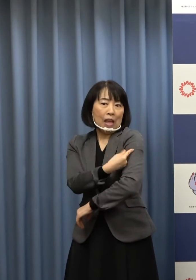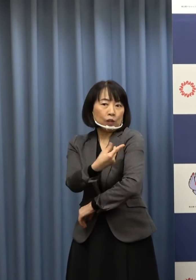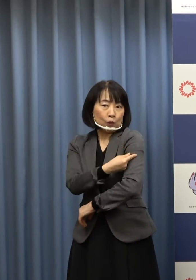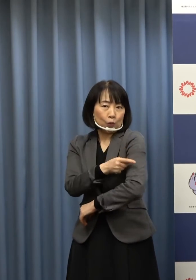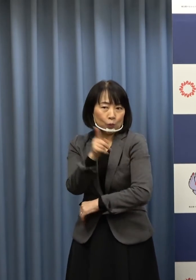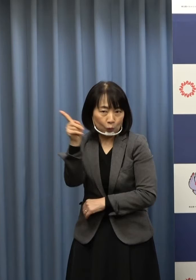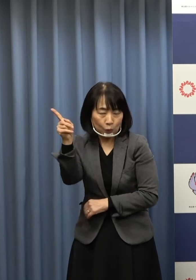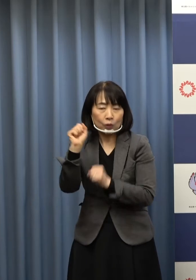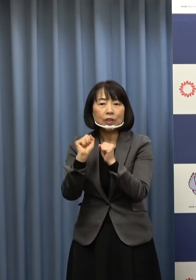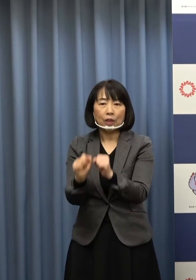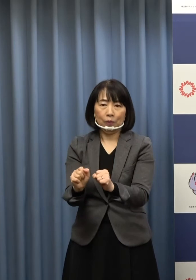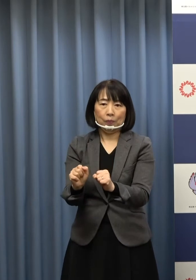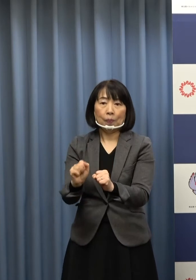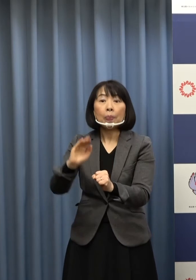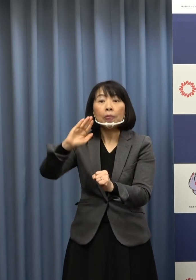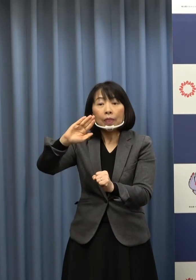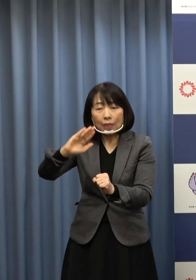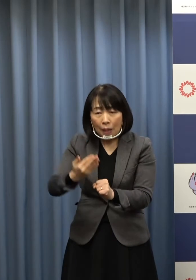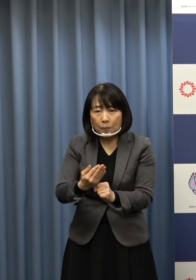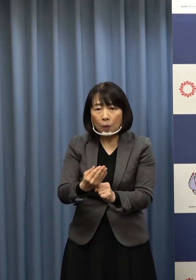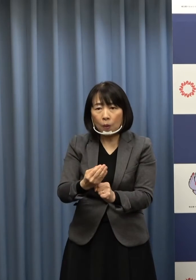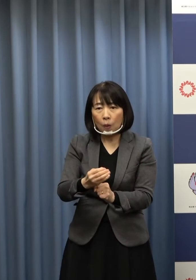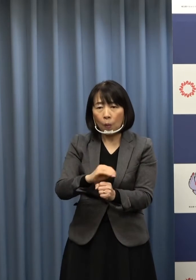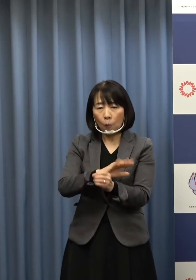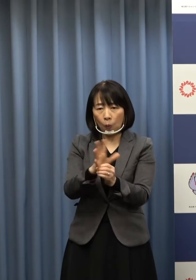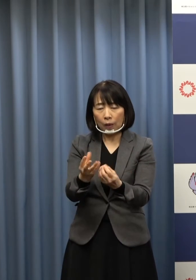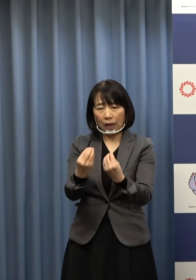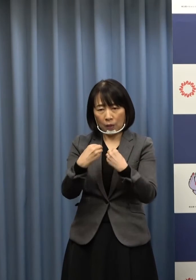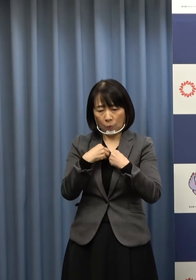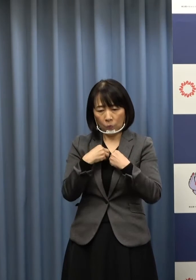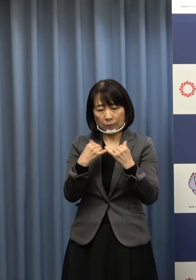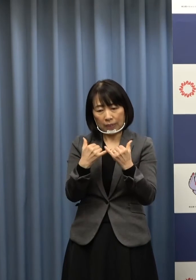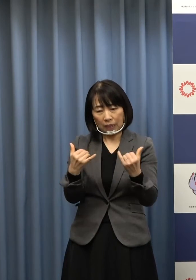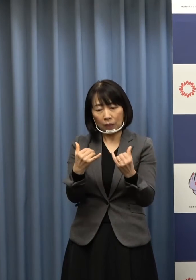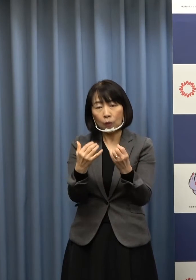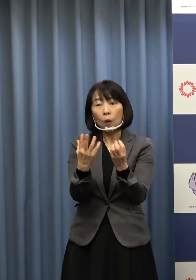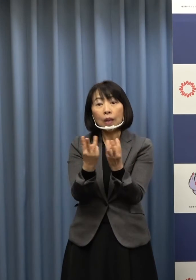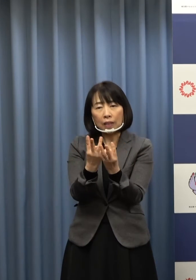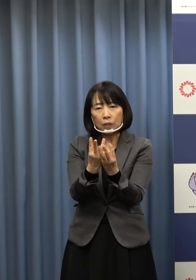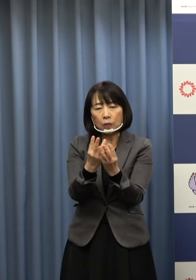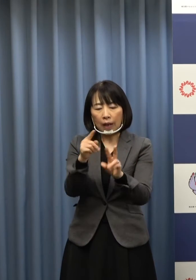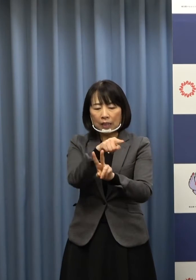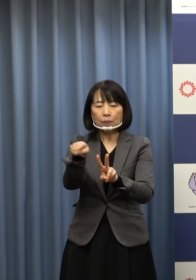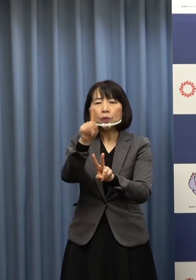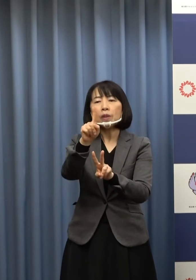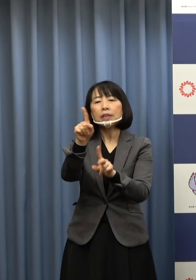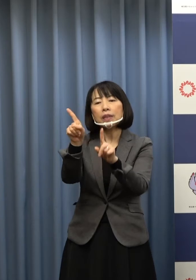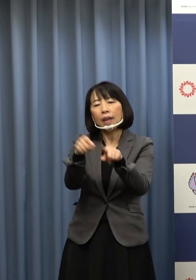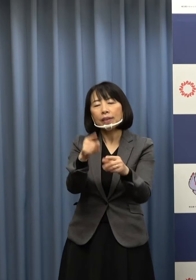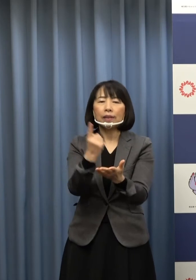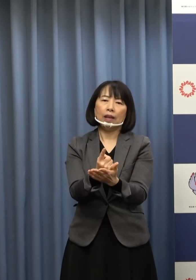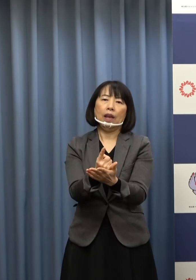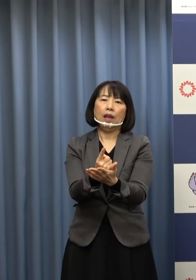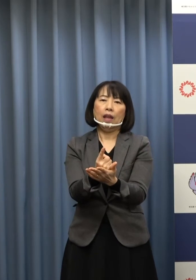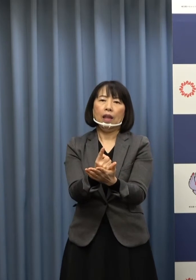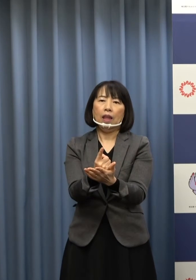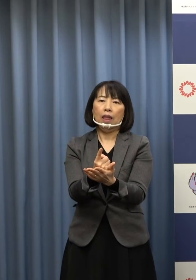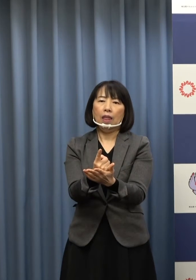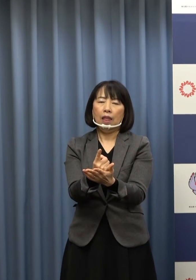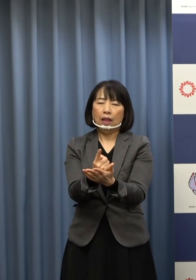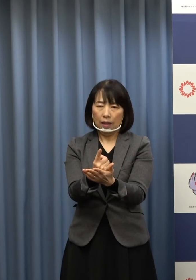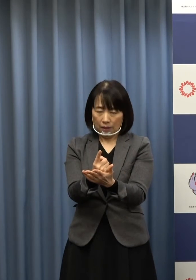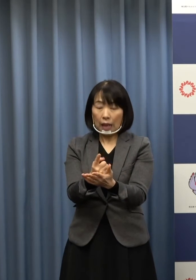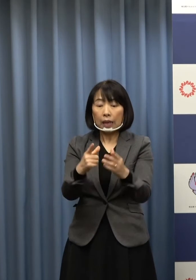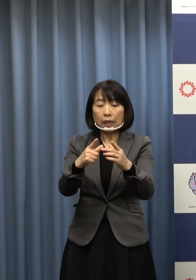していますけれども、それでも陽性者数が減った数っていうのは半分になっただけです。イスラエルも同様です。つまりそれを人口比で直すと、日本